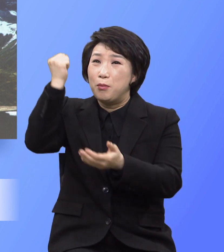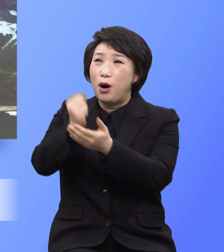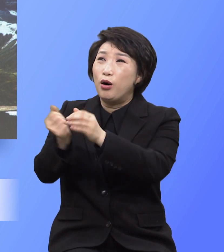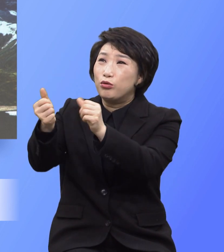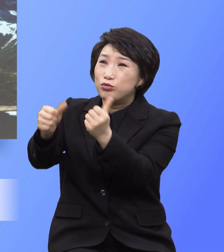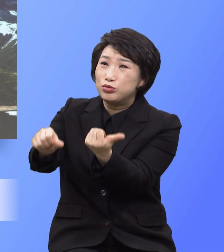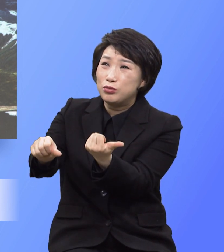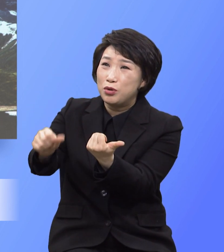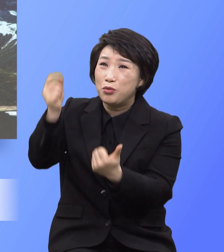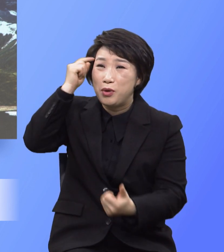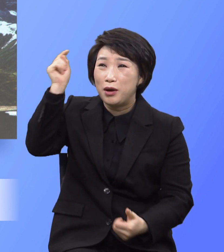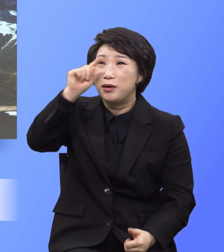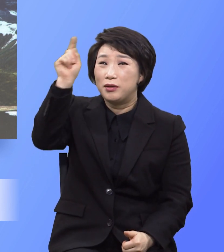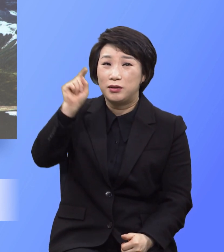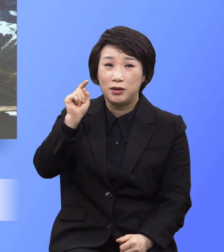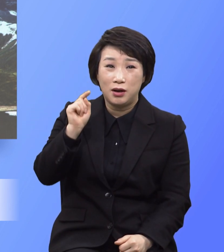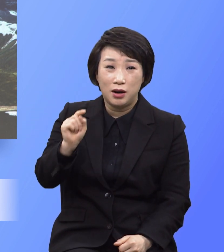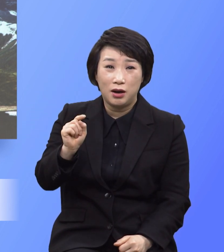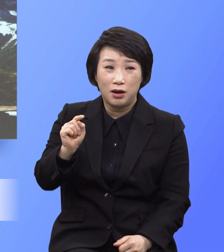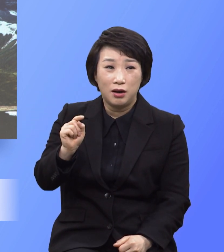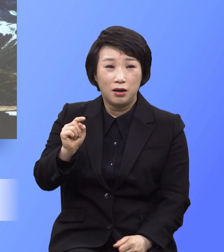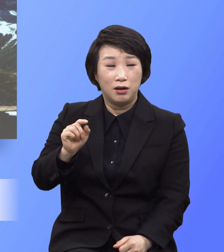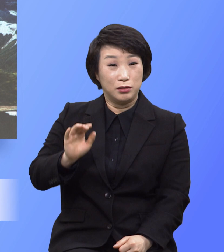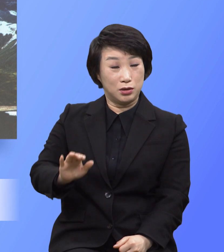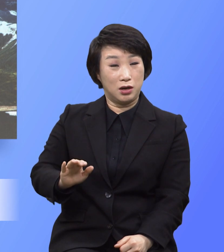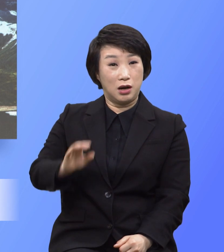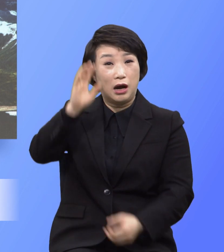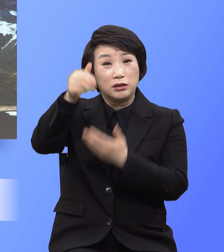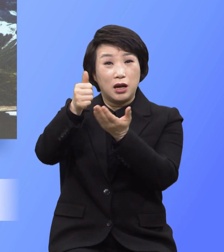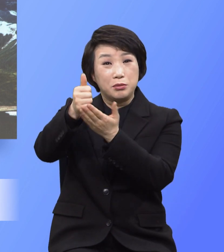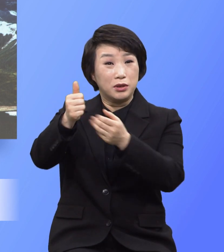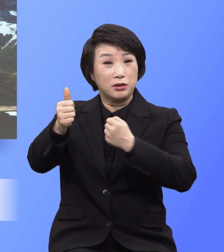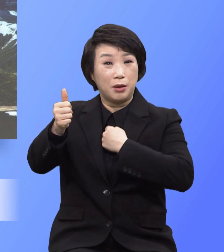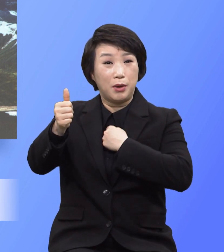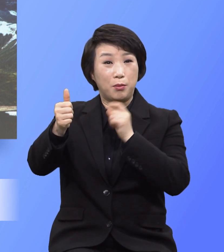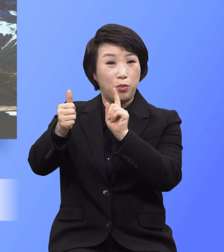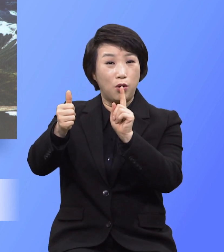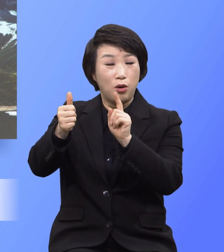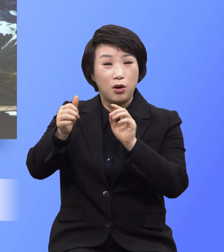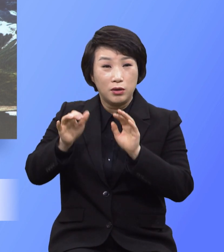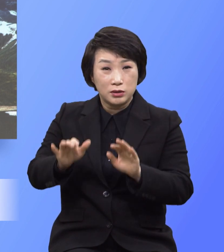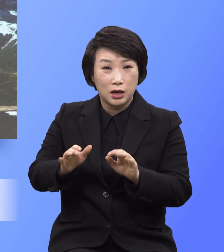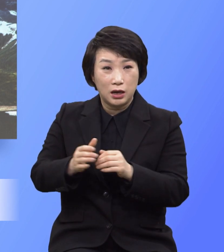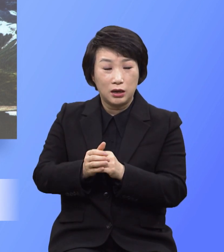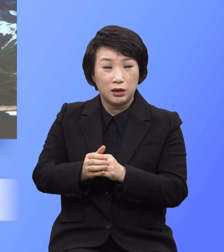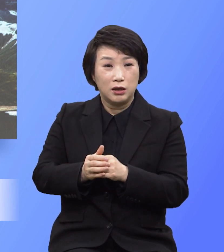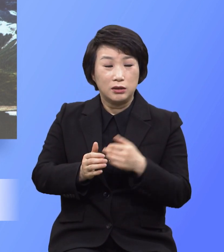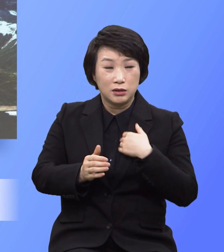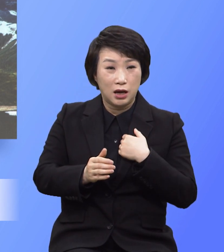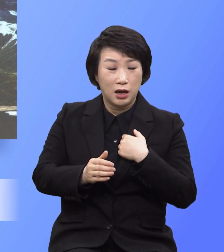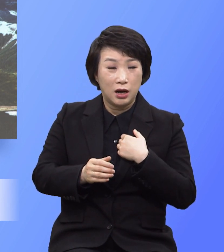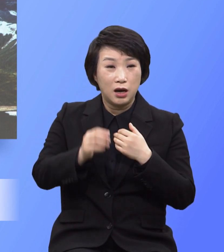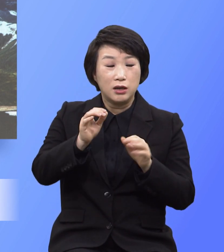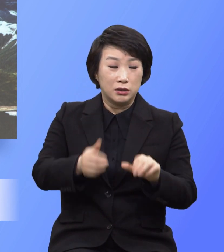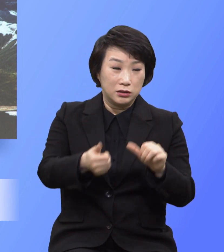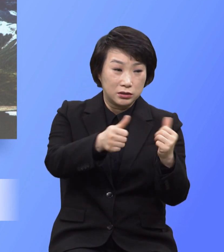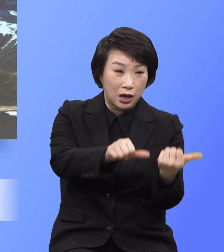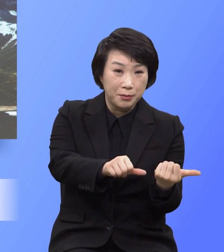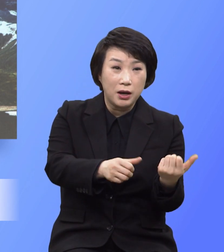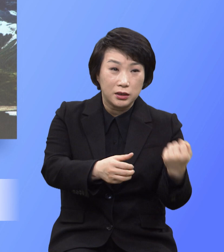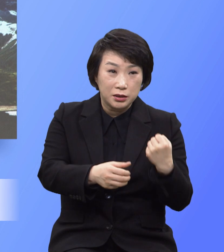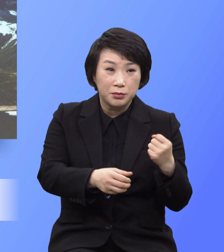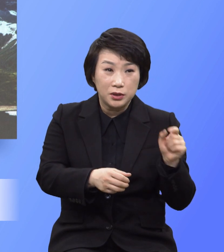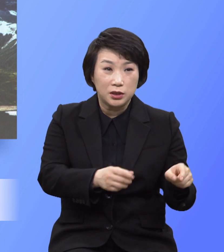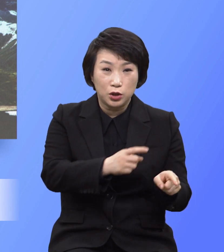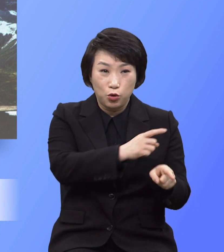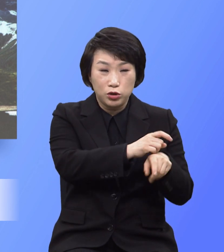돼? 응? 하나님이 무엇이 아쉬웠기 때문에 나 사망의